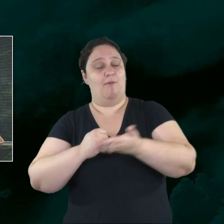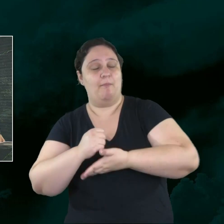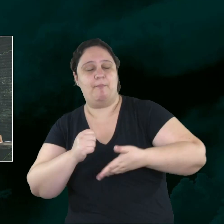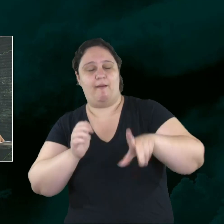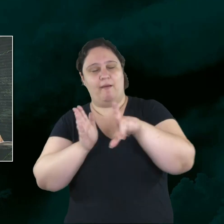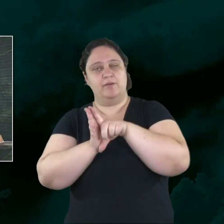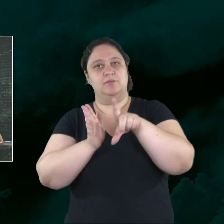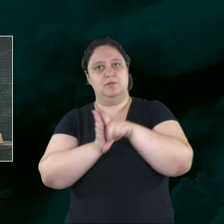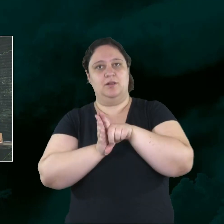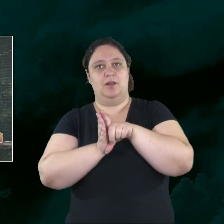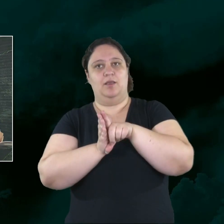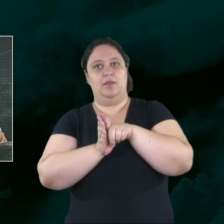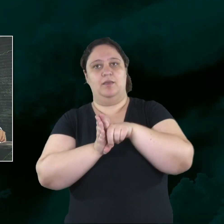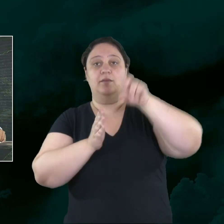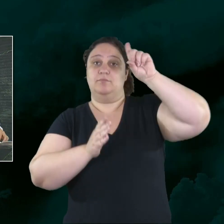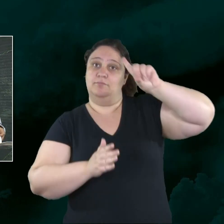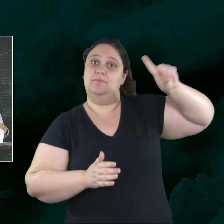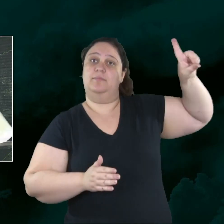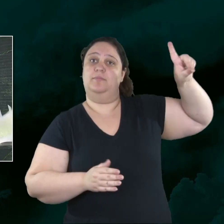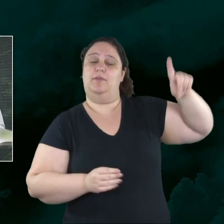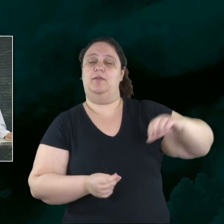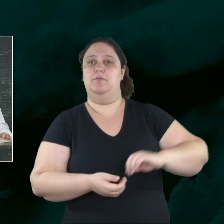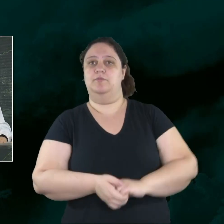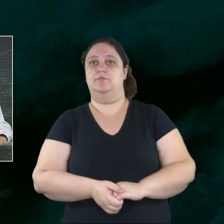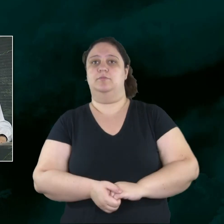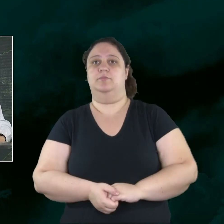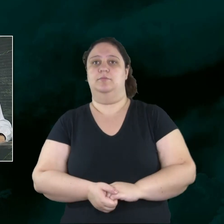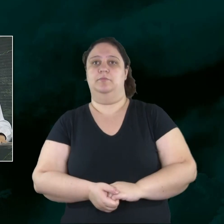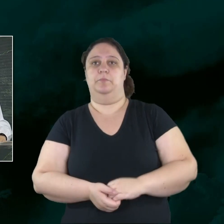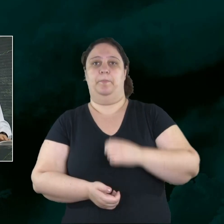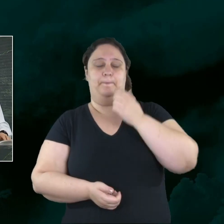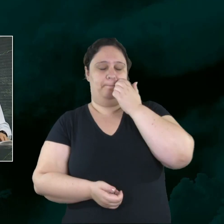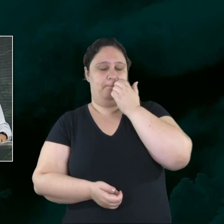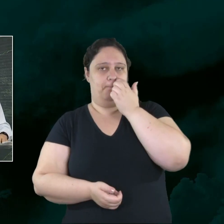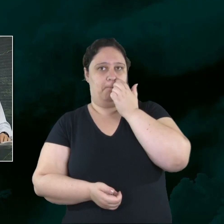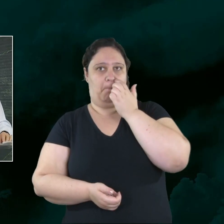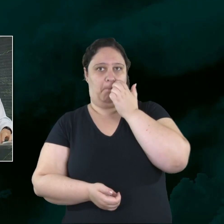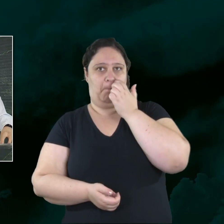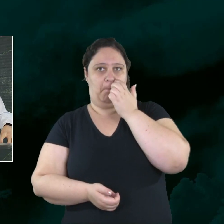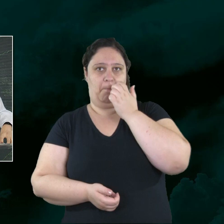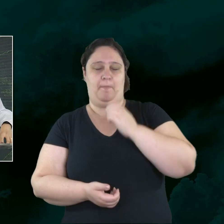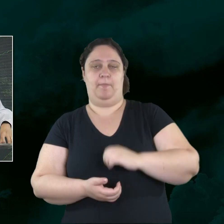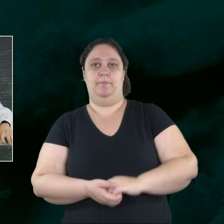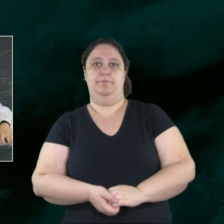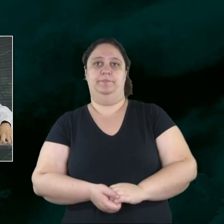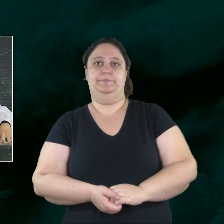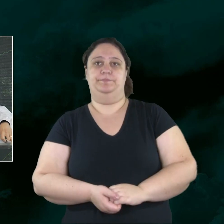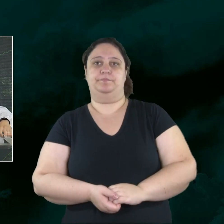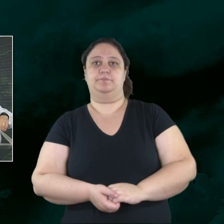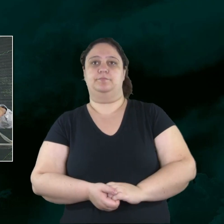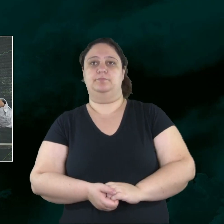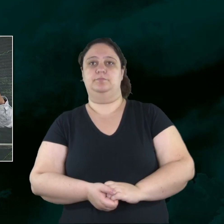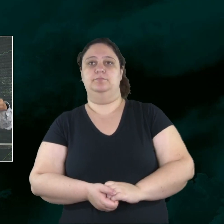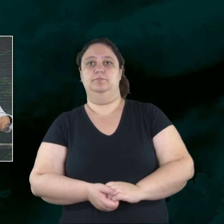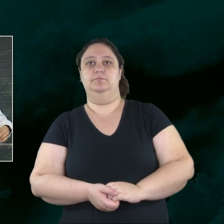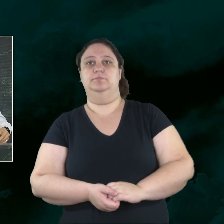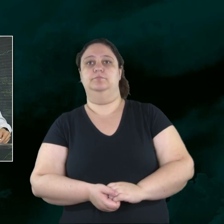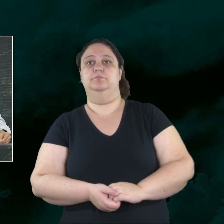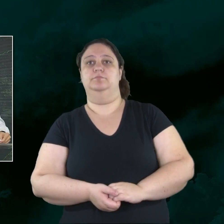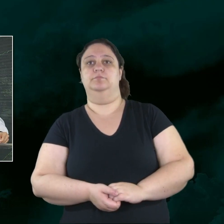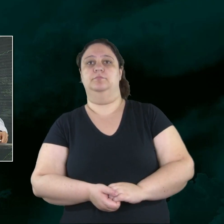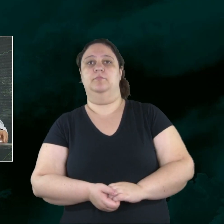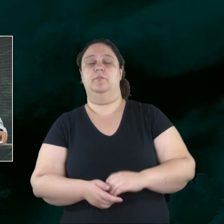é sobre as leis. Mas assim, isso talvez ainda não preocupa tanto, né, tanto